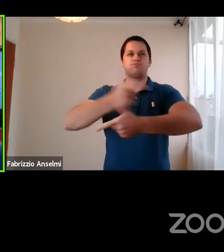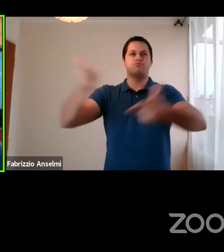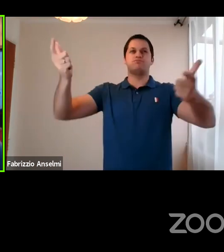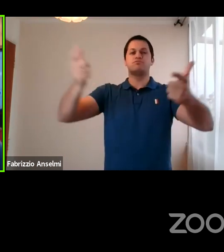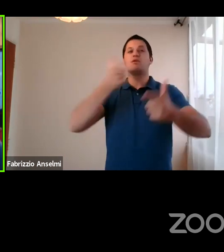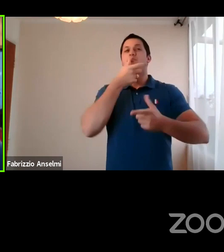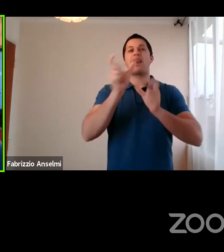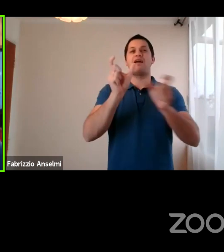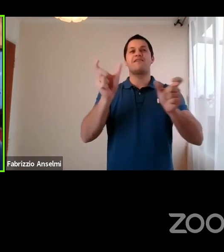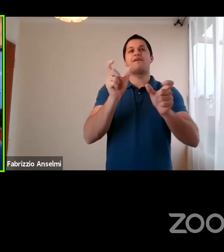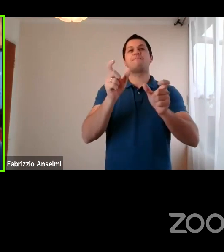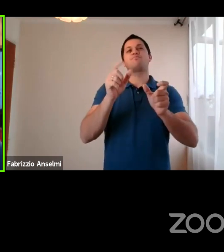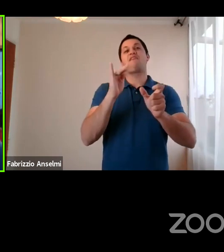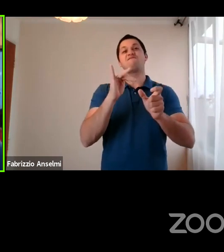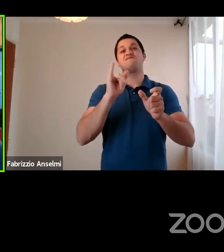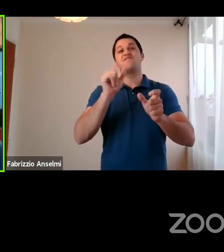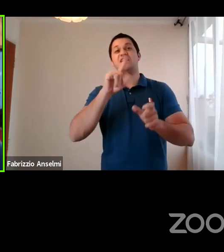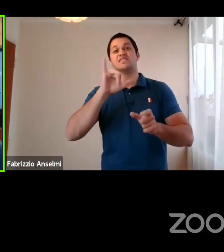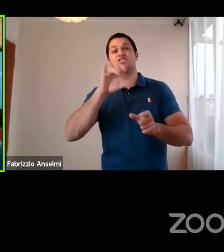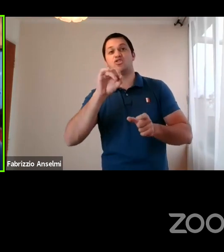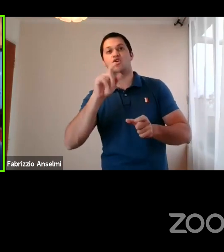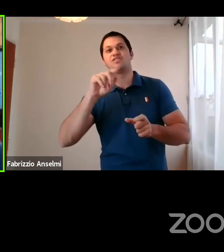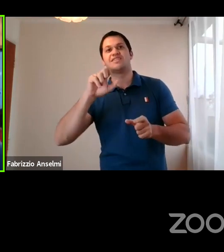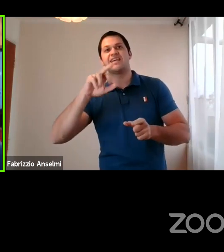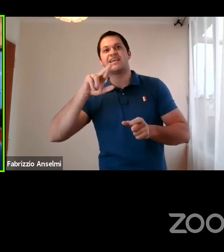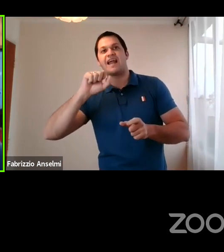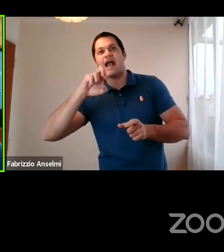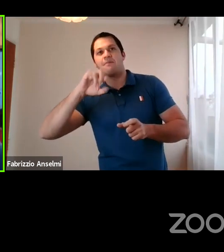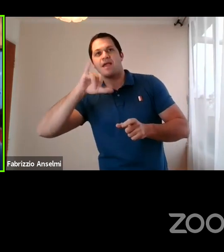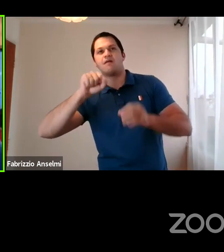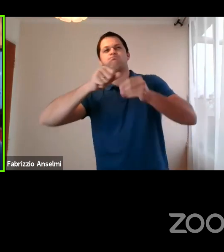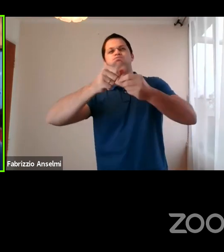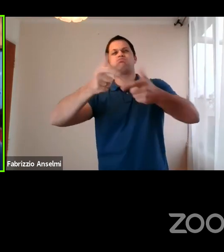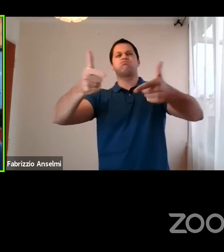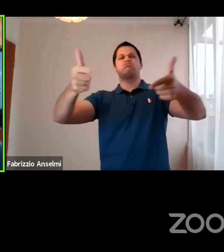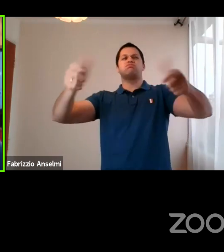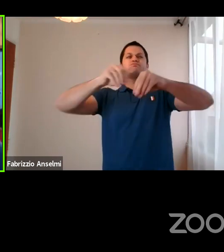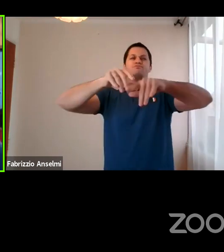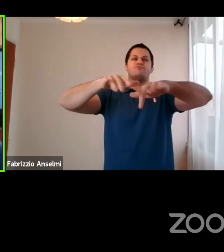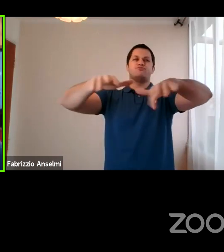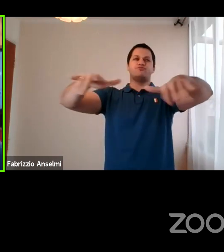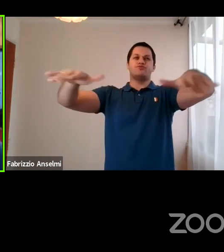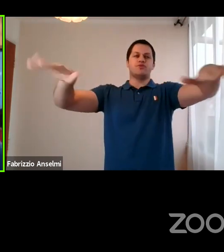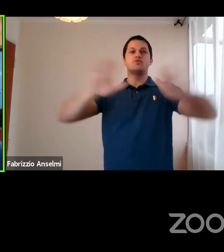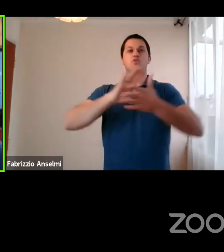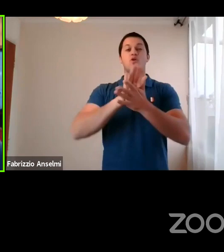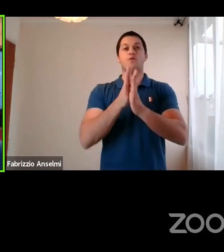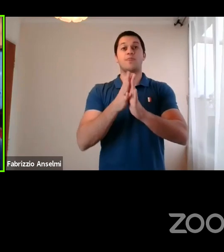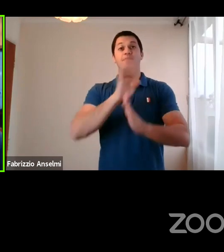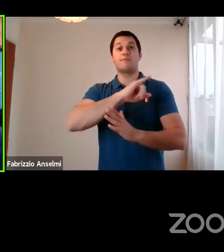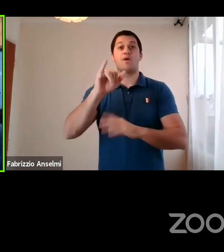un congreso de fisioterapia, ¿ya? en Bélgica.